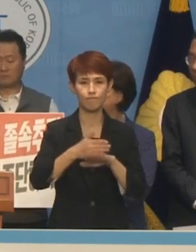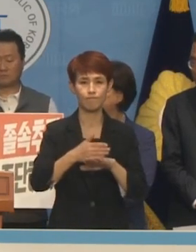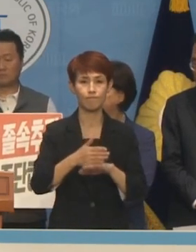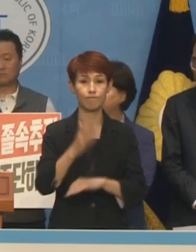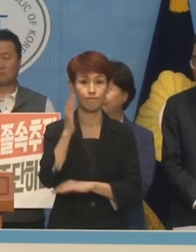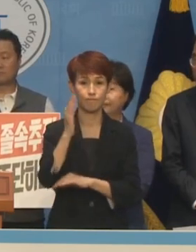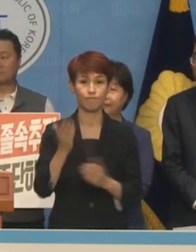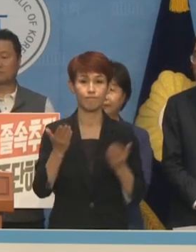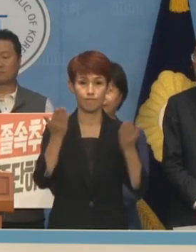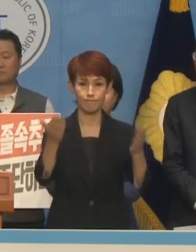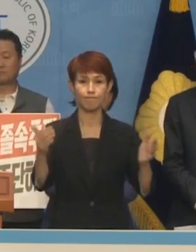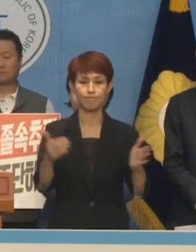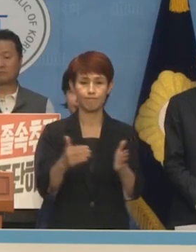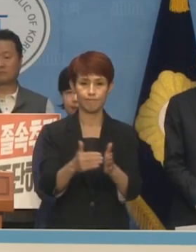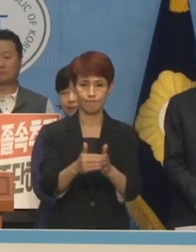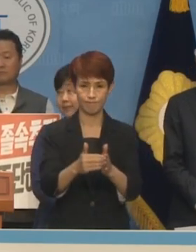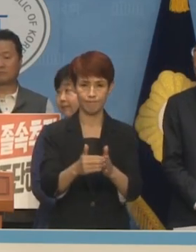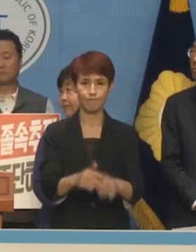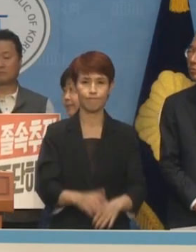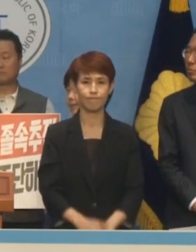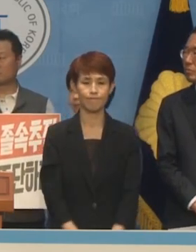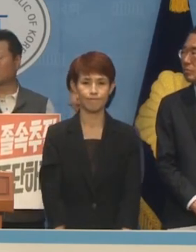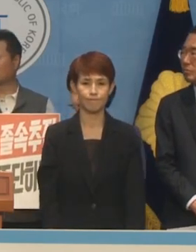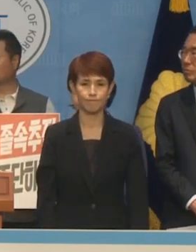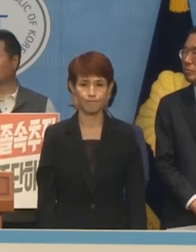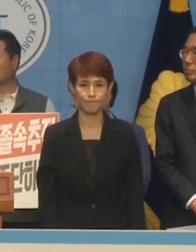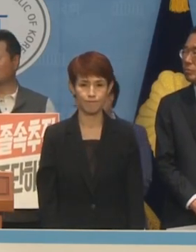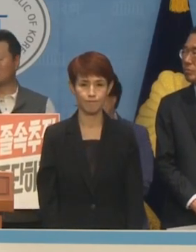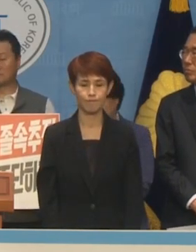이상으로 기자회견을 마치도록 하겠습니다. 상세